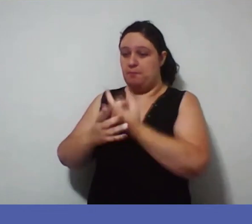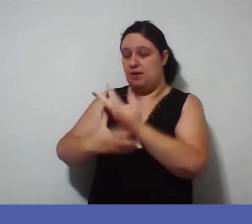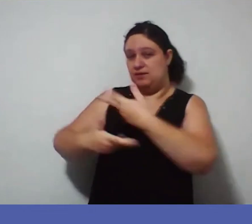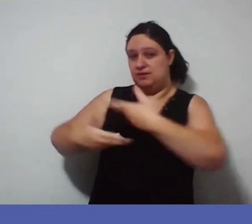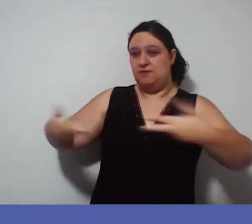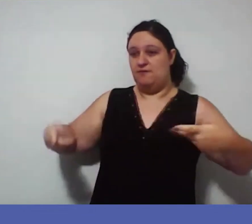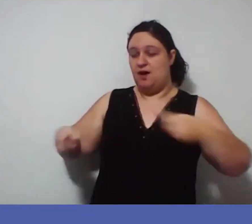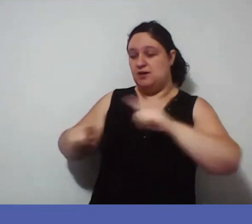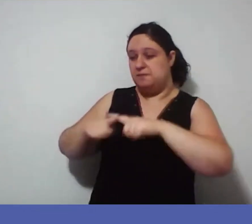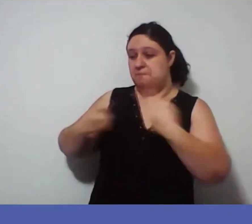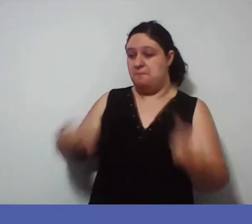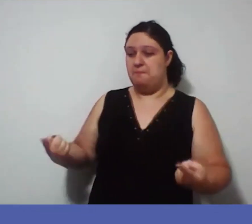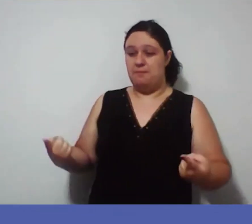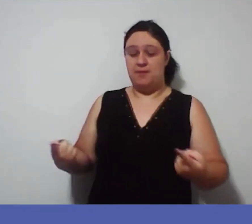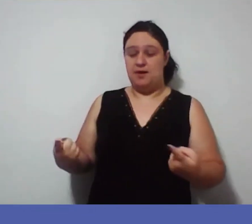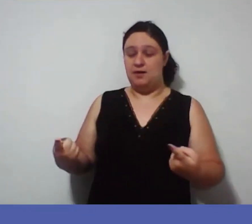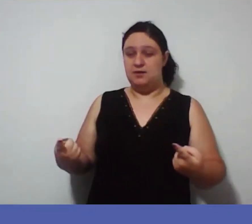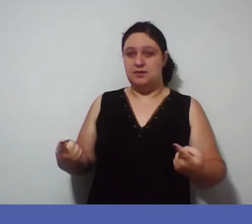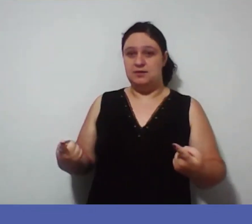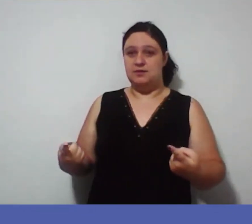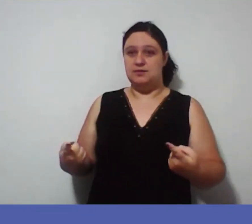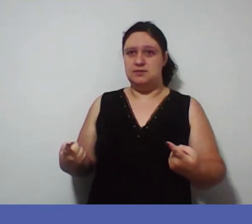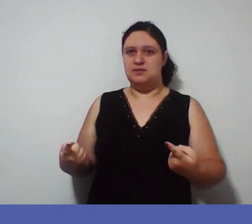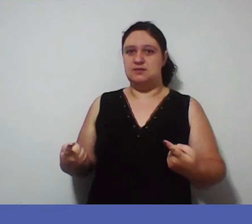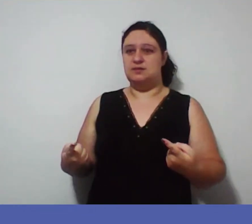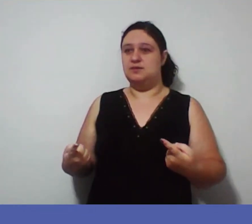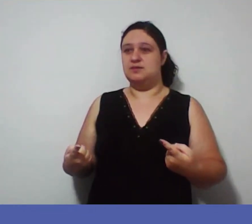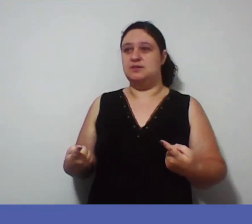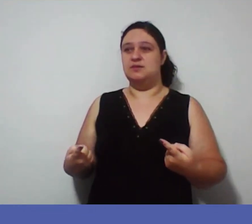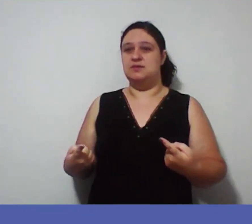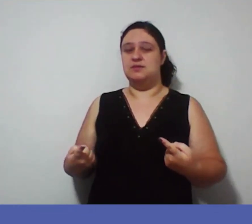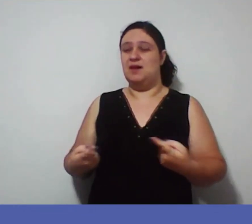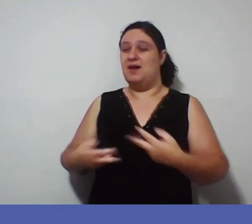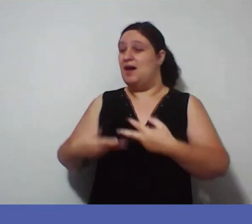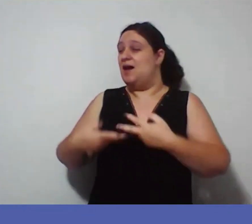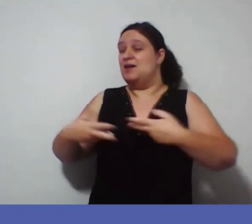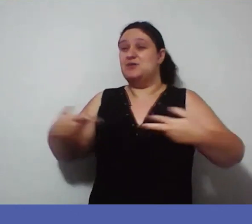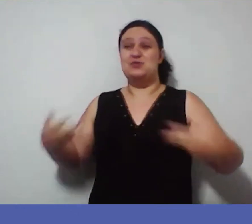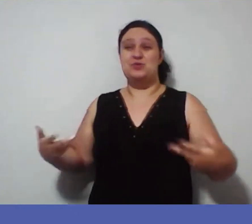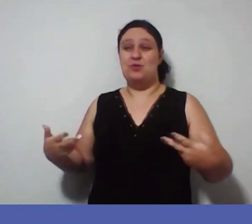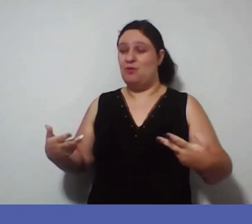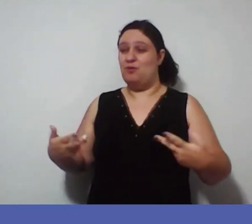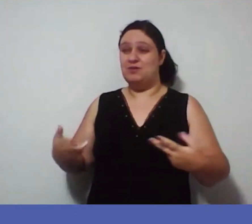negligenciado os preceitos mais importantes da lei,